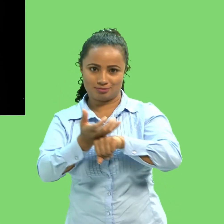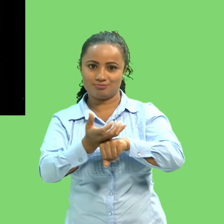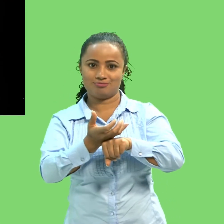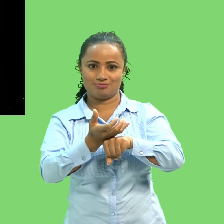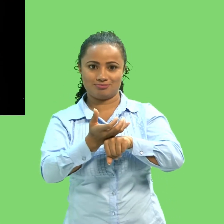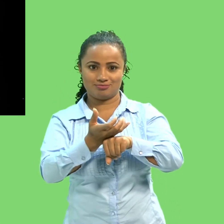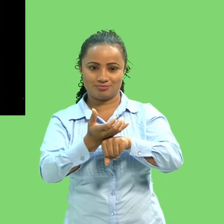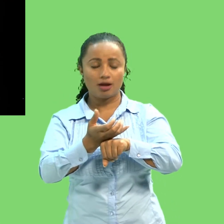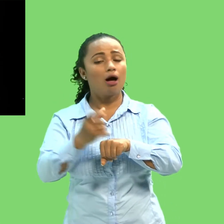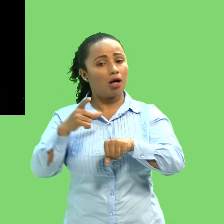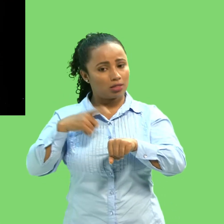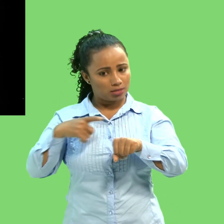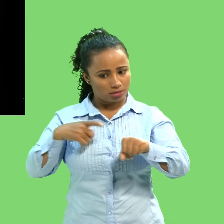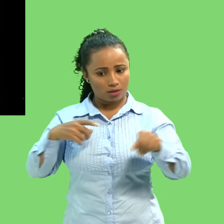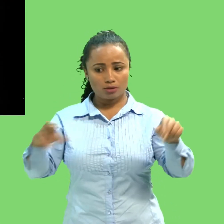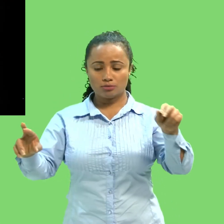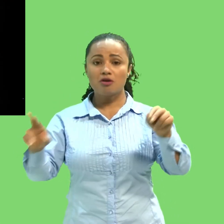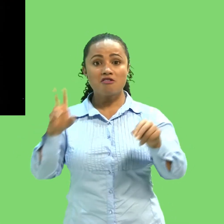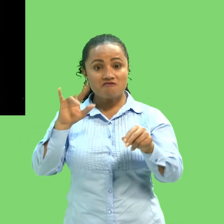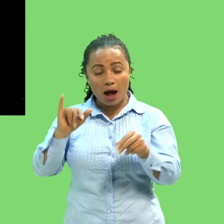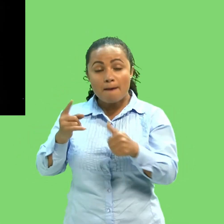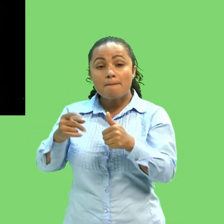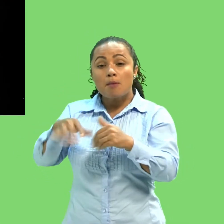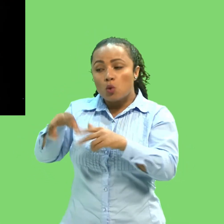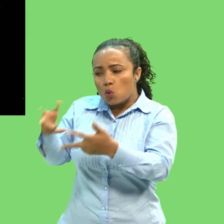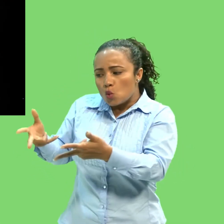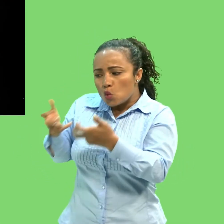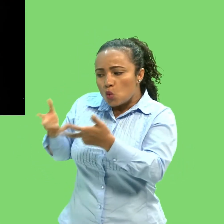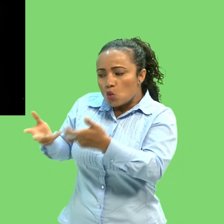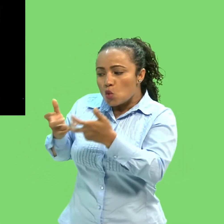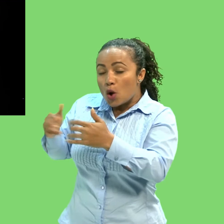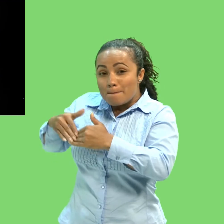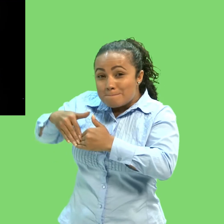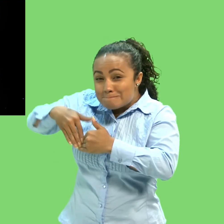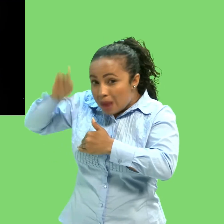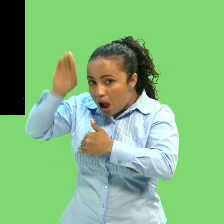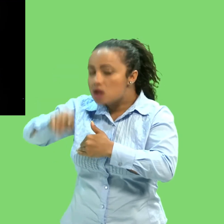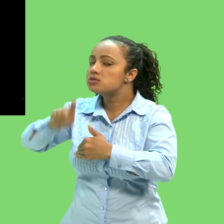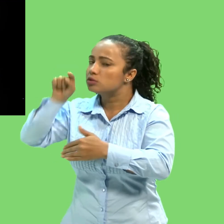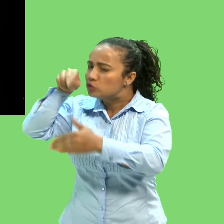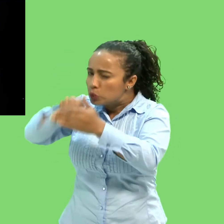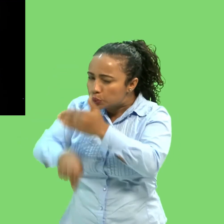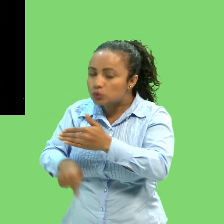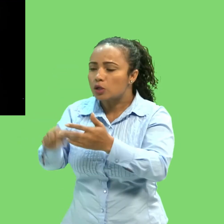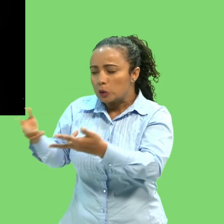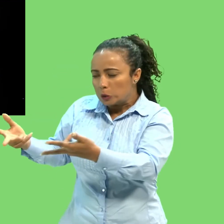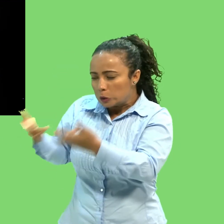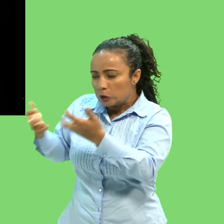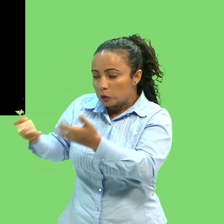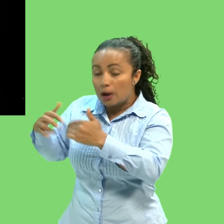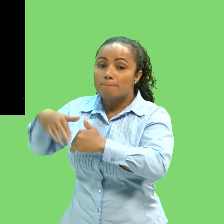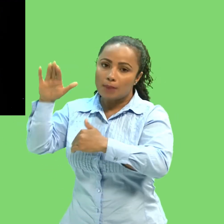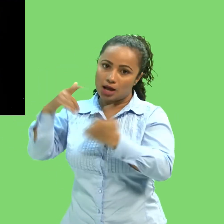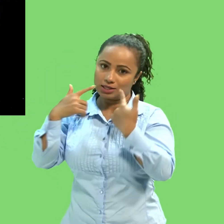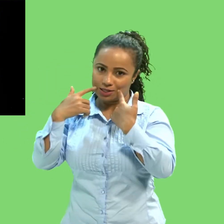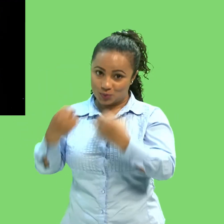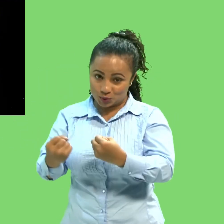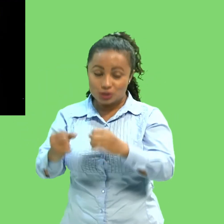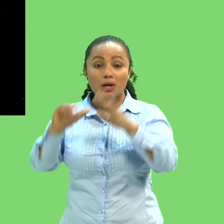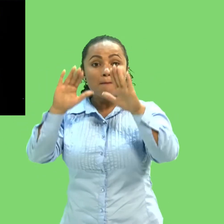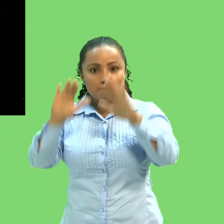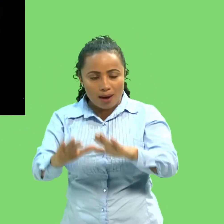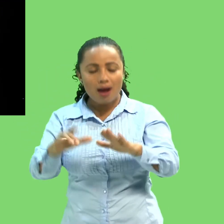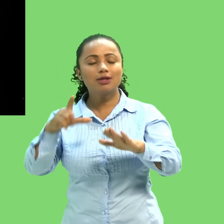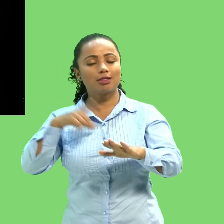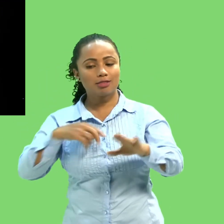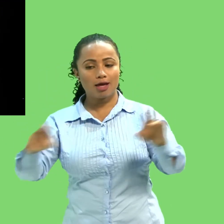beber na fonte da linguística mesmo, porém, ela também vai ter outras ciências que ela vai também se relacionar, como,